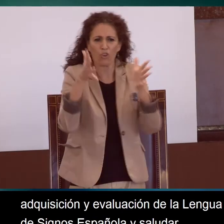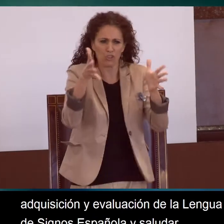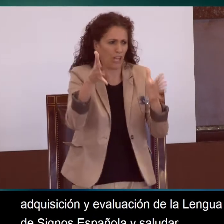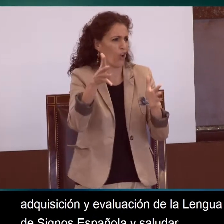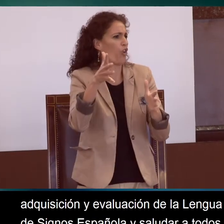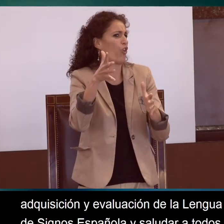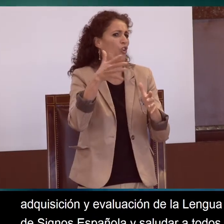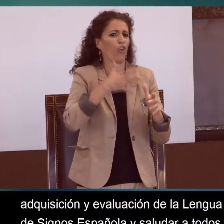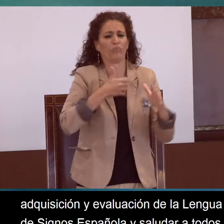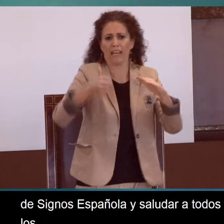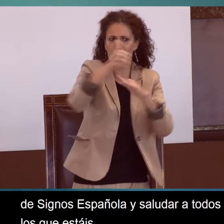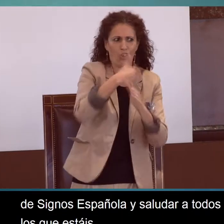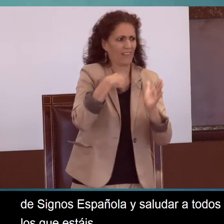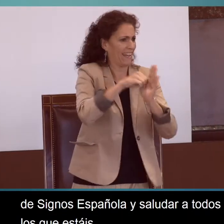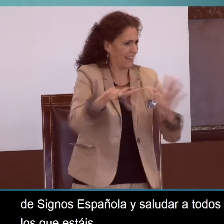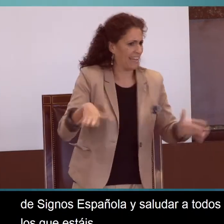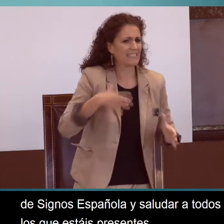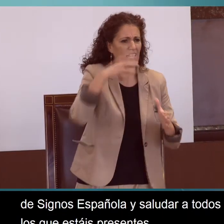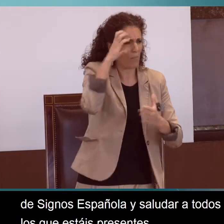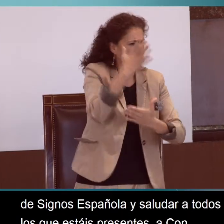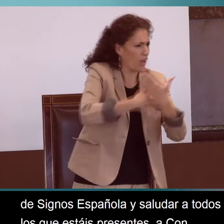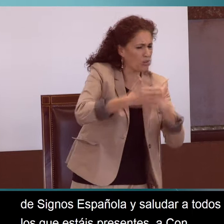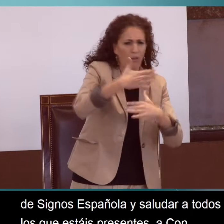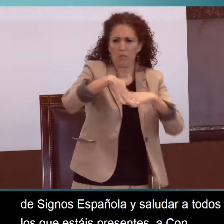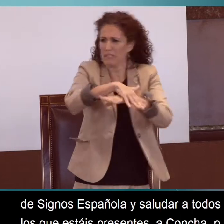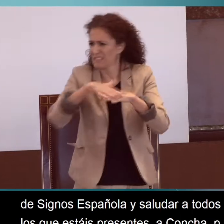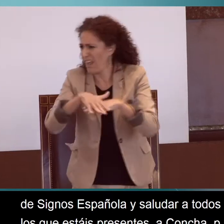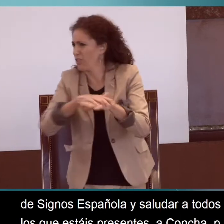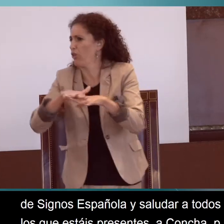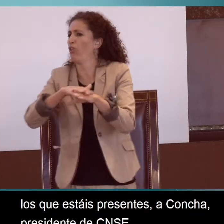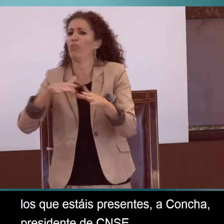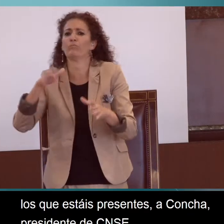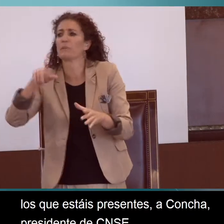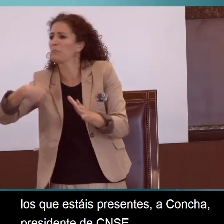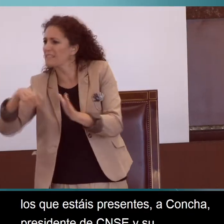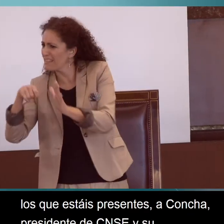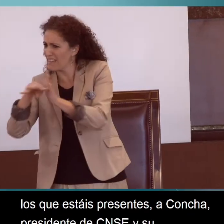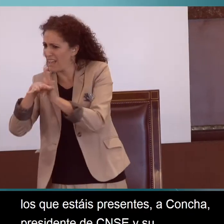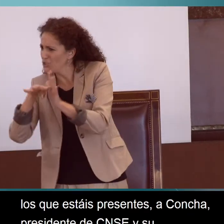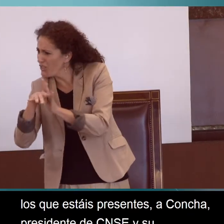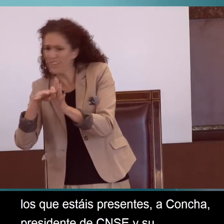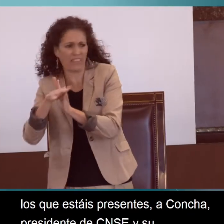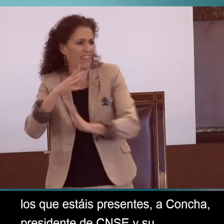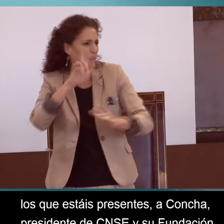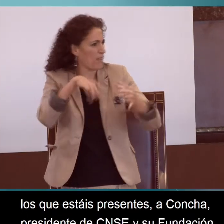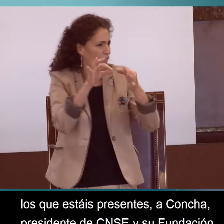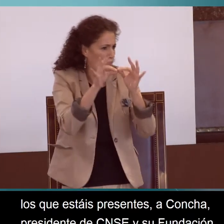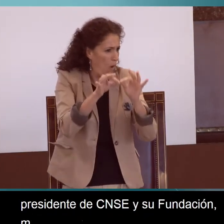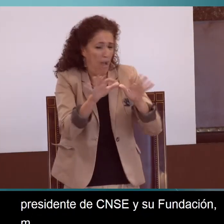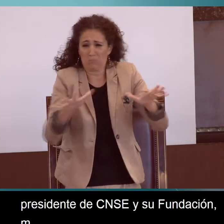Consejo, miembros del Consejo, rector del CNEL, Ser Real Patronato sobre Discapacidad, Administración, presidente de Asociyde y de